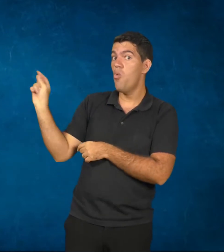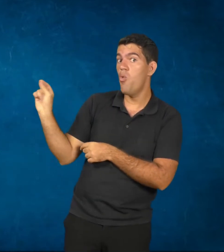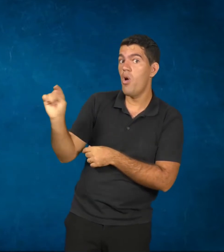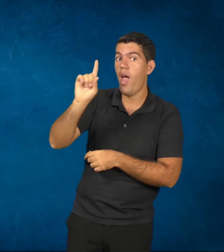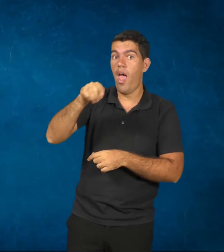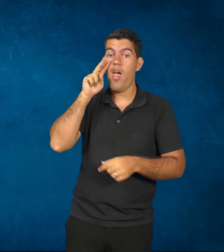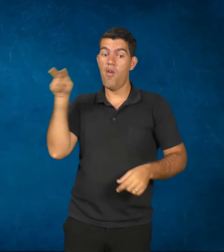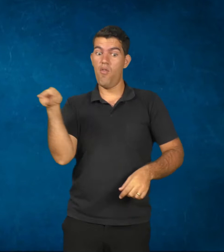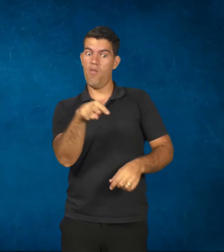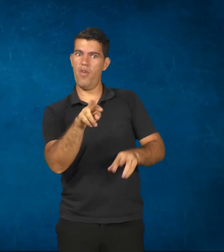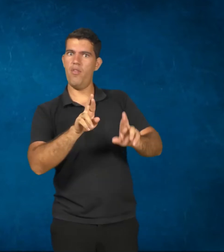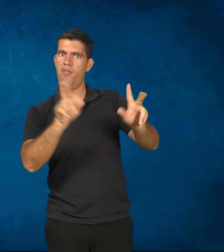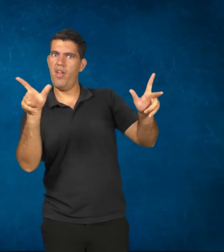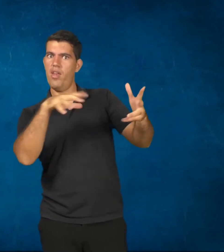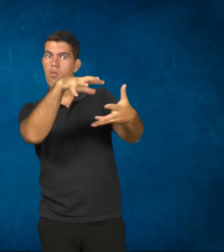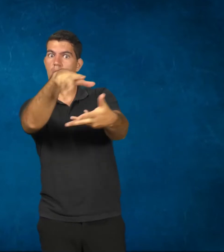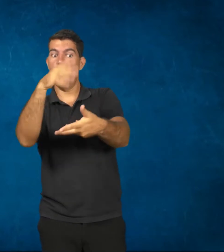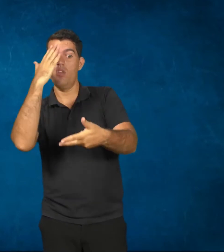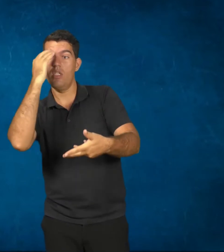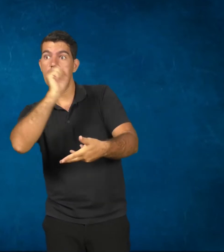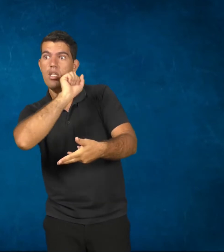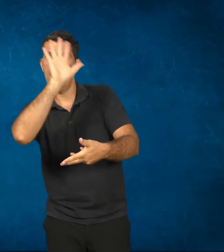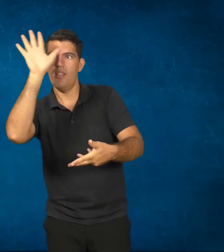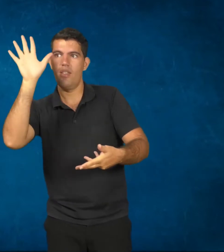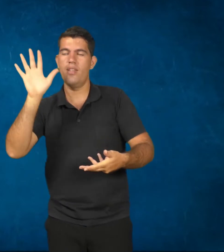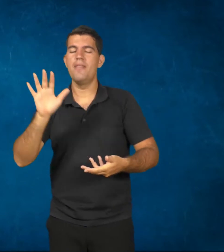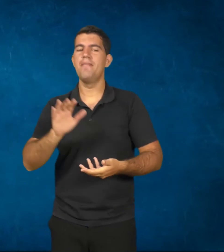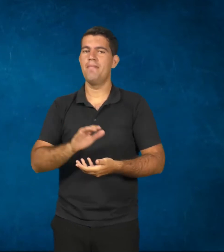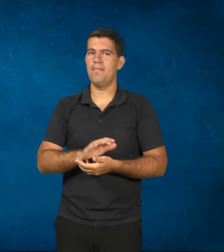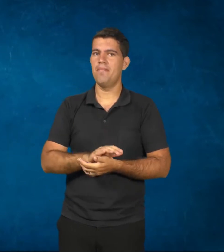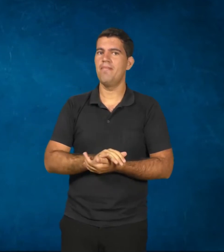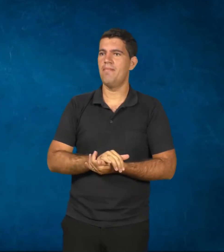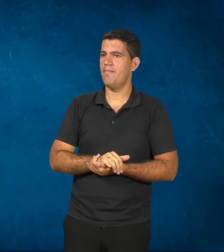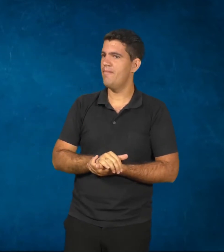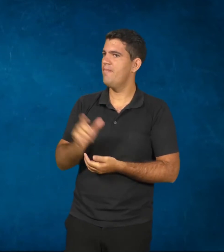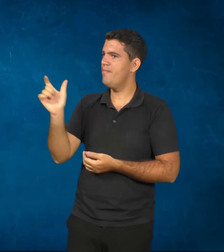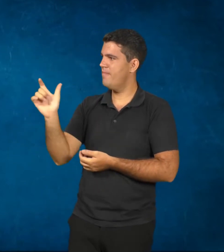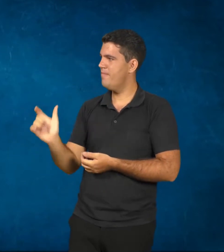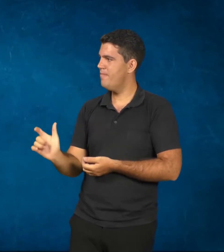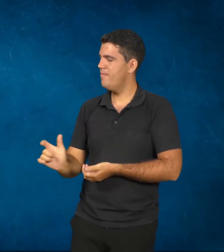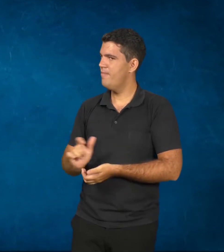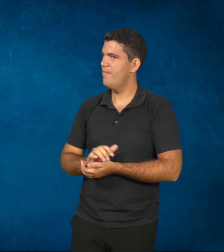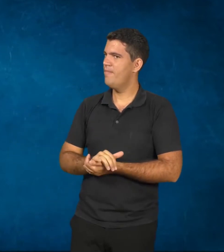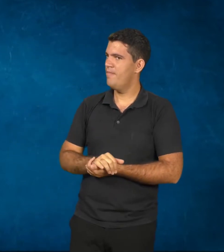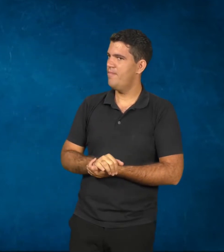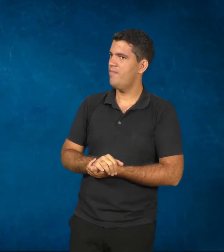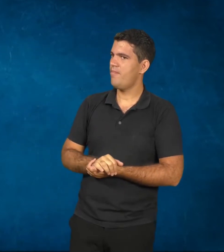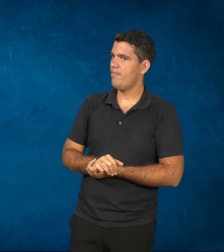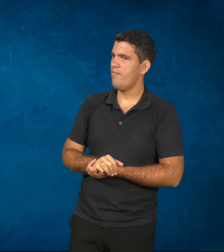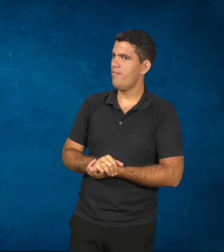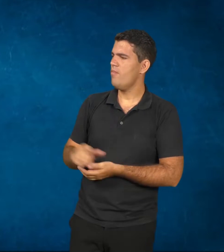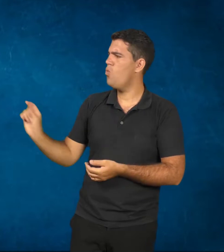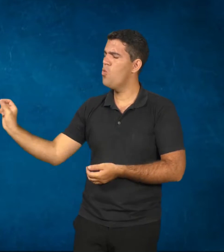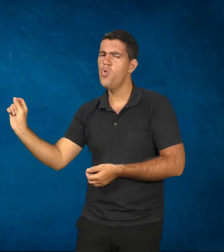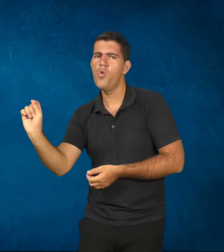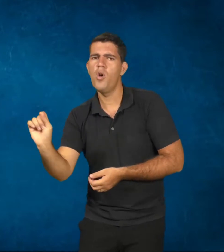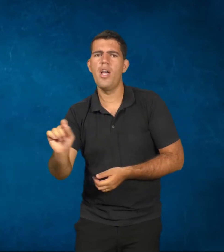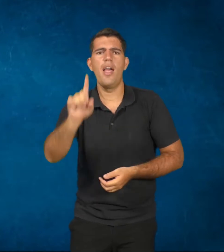partir de um olhar diferenciado, diferença, subjetividade, significação de discurso, que permite pensar